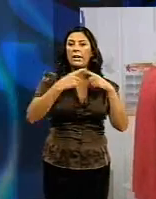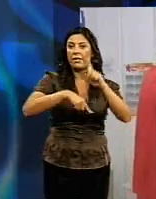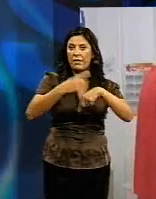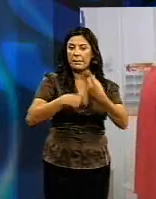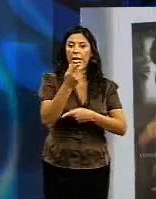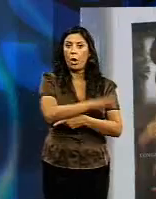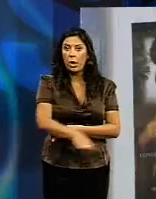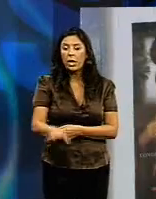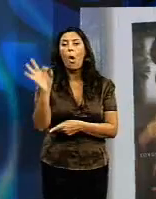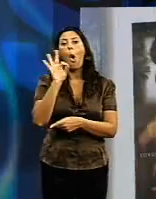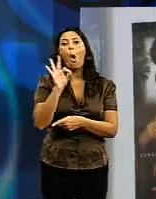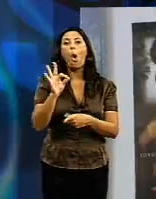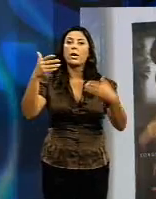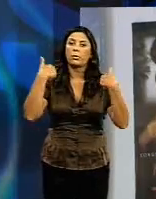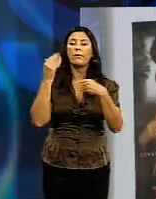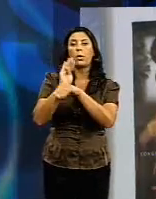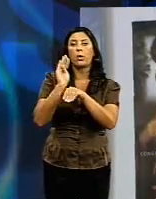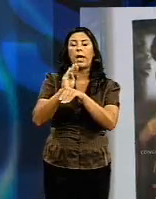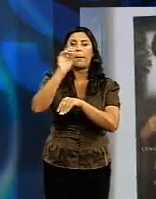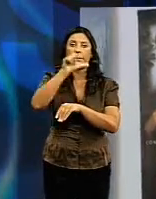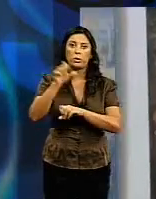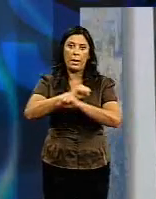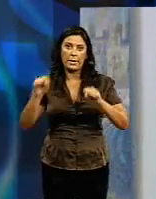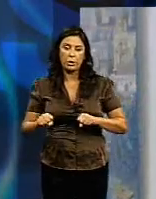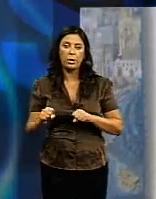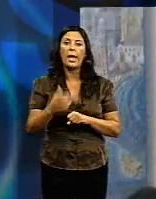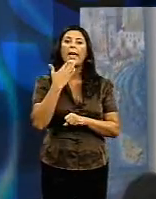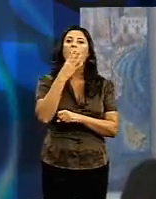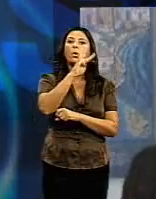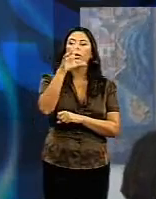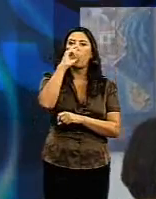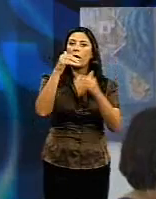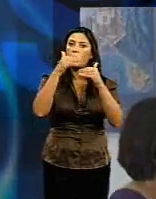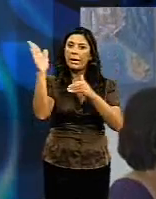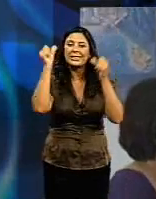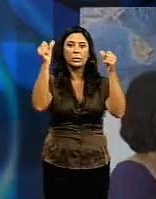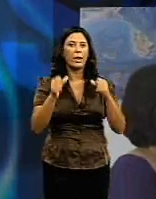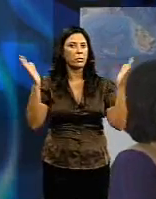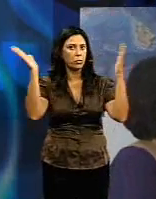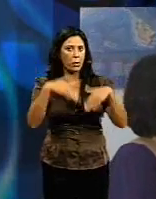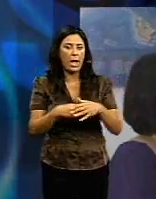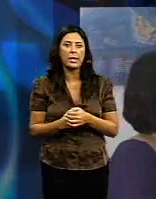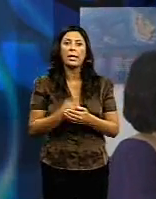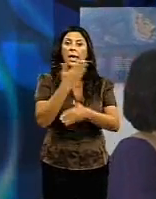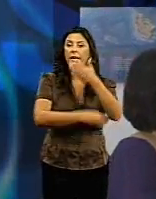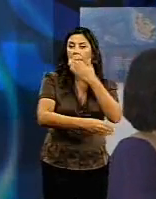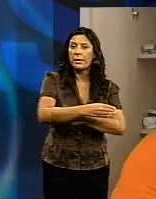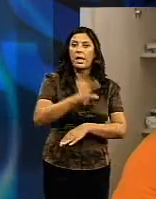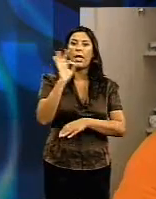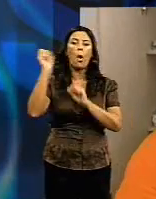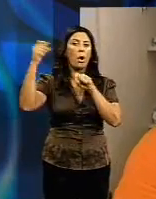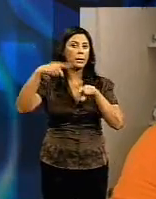con hijos o personas mayores a su cargo, mayores de 45 años sin titulación, discapacitadas,